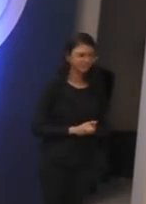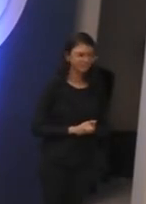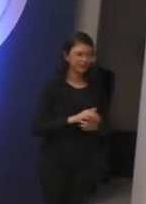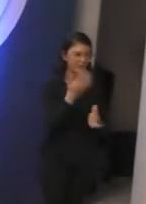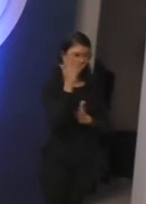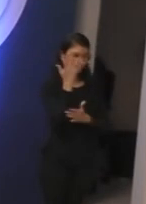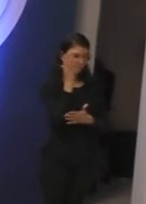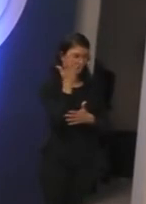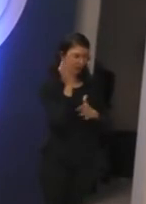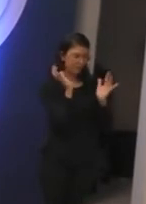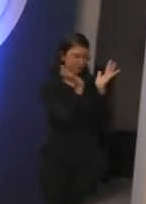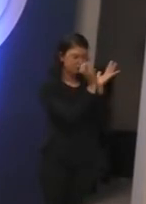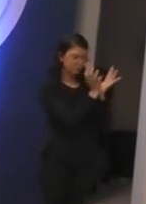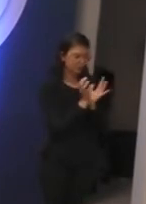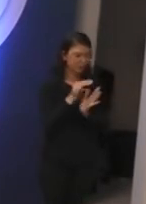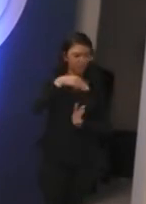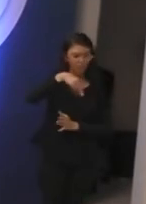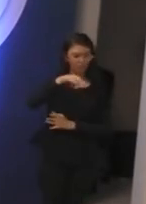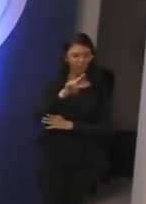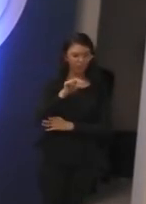Parabéns a toda a equipe da Mux Energia.